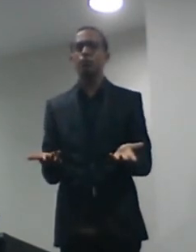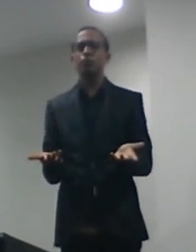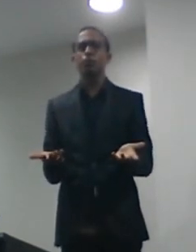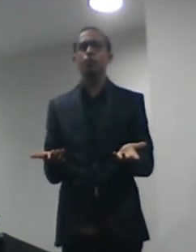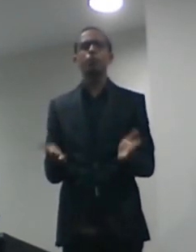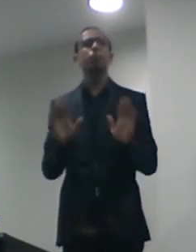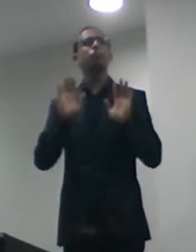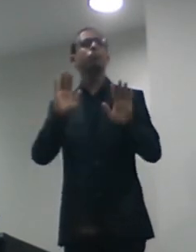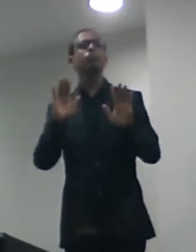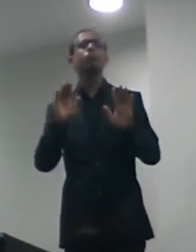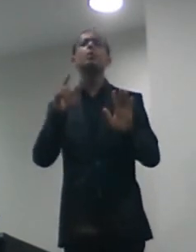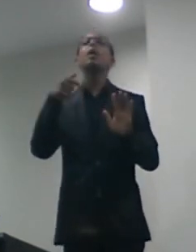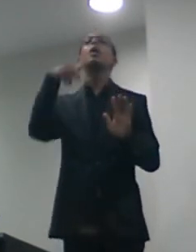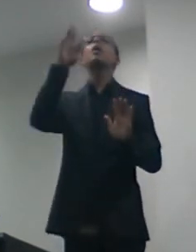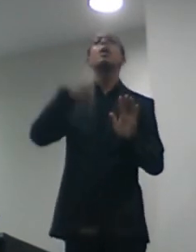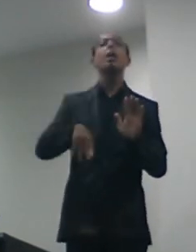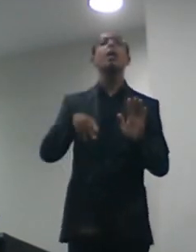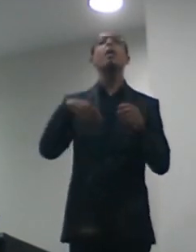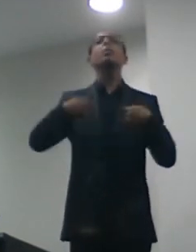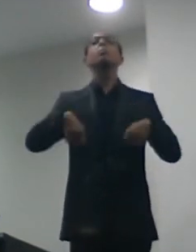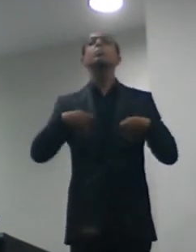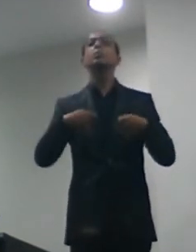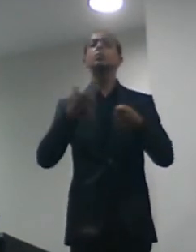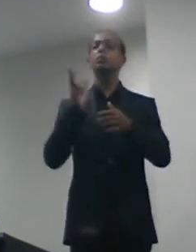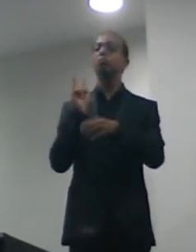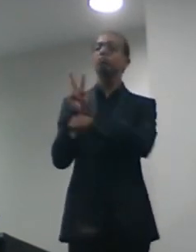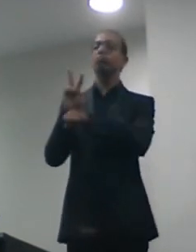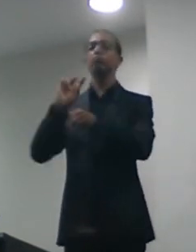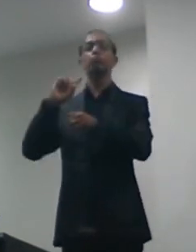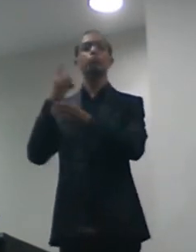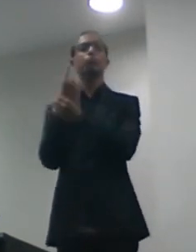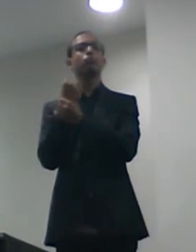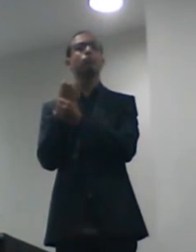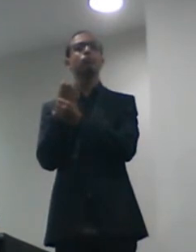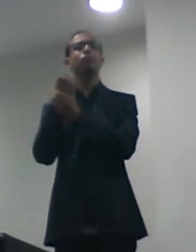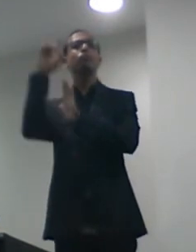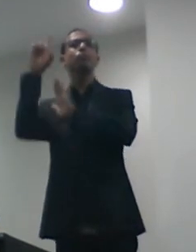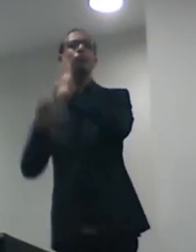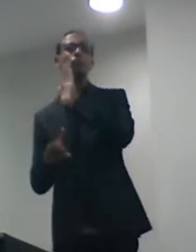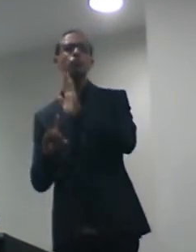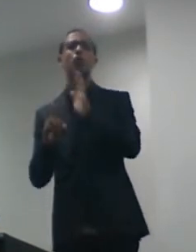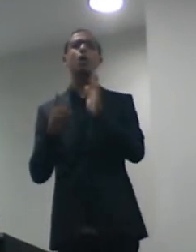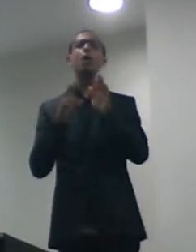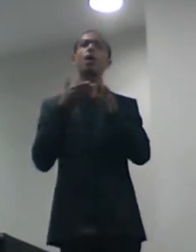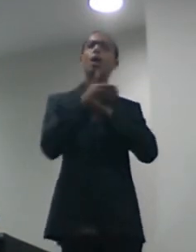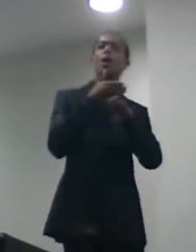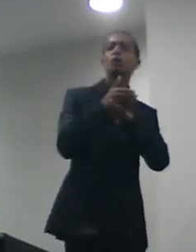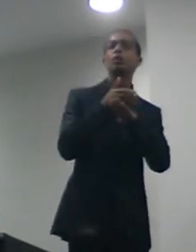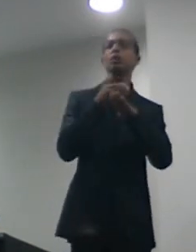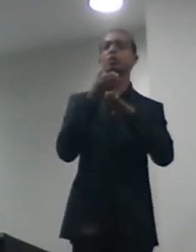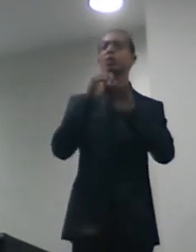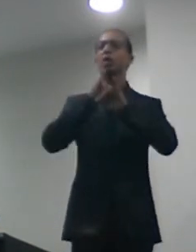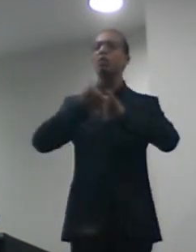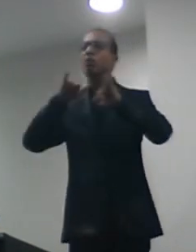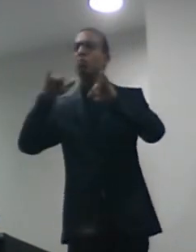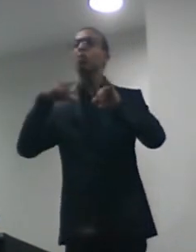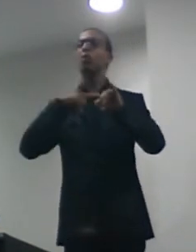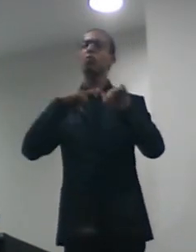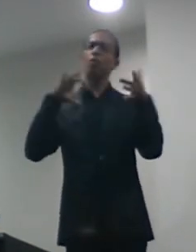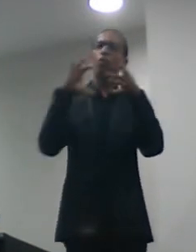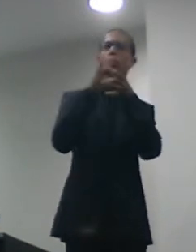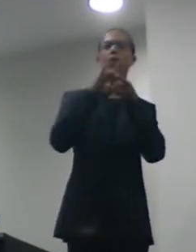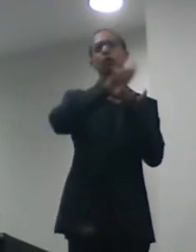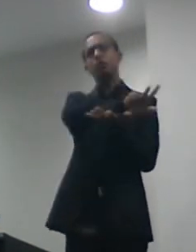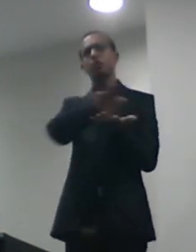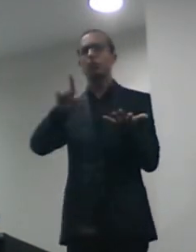E vai depender de quem garantir esse direito, garantir esse acesso. O acesso à informação é vinculado a muita coisa. Não é